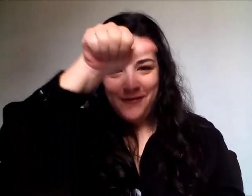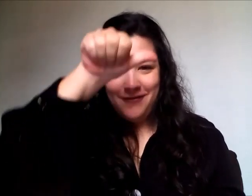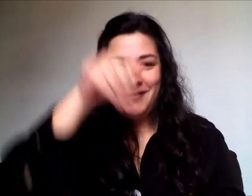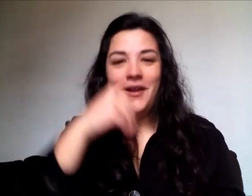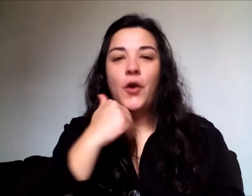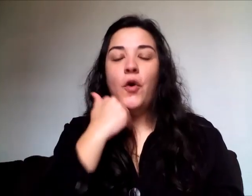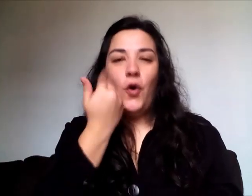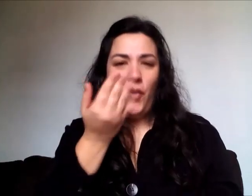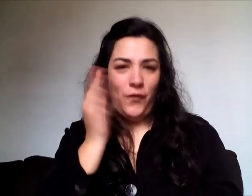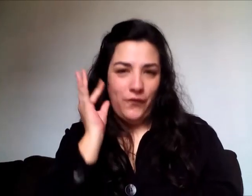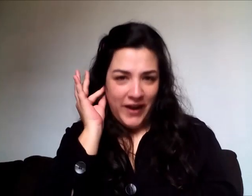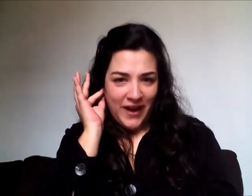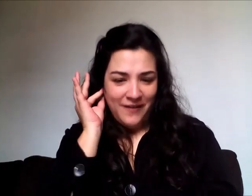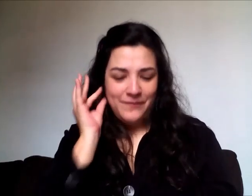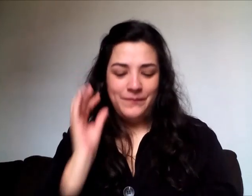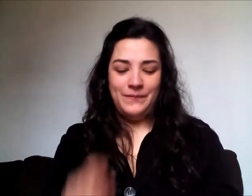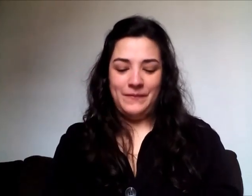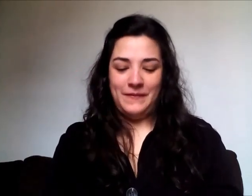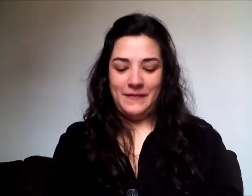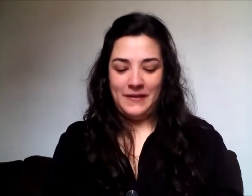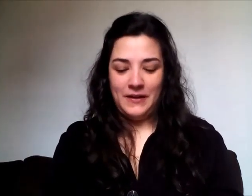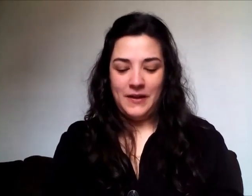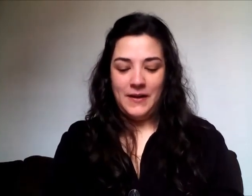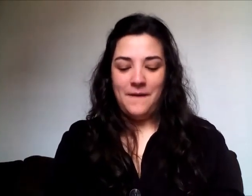feo o fea.